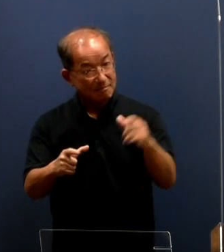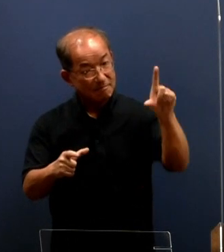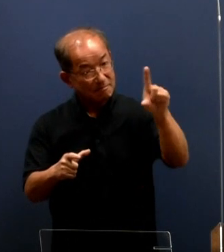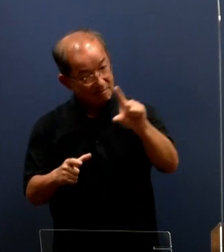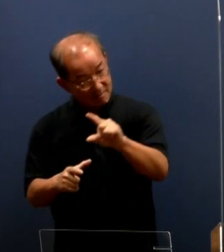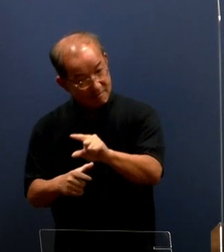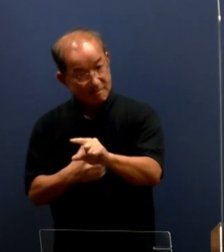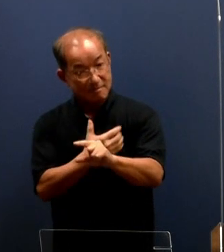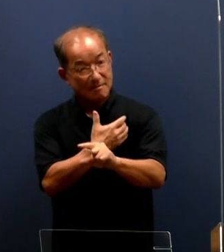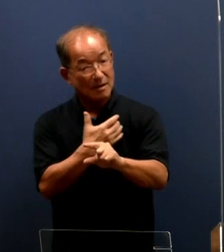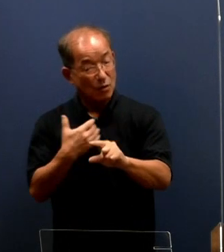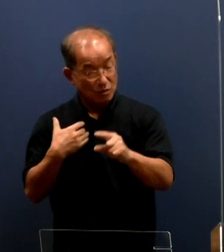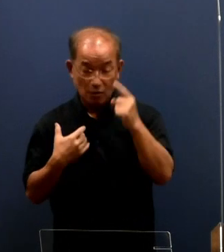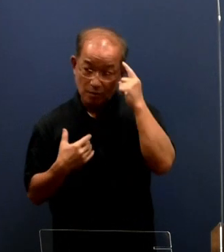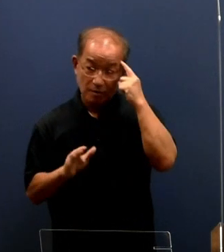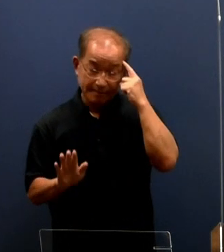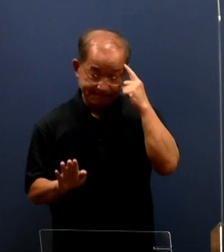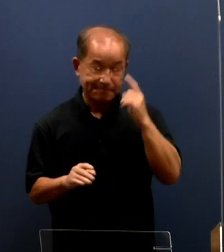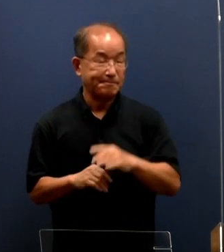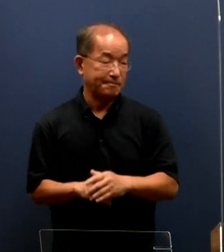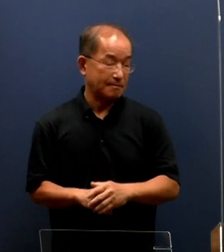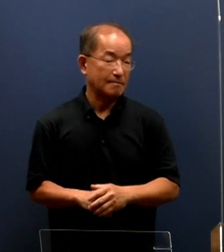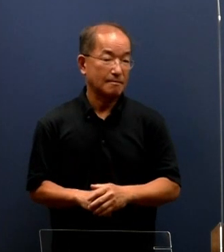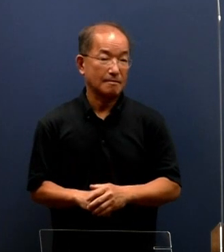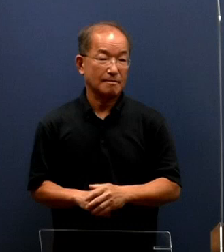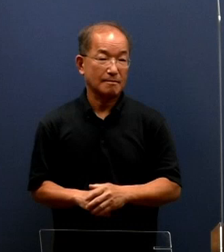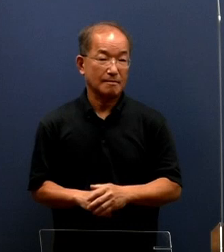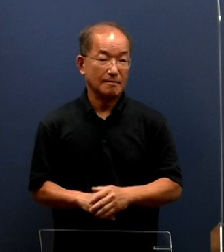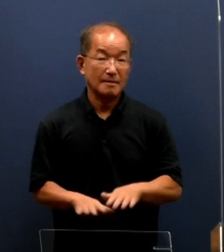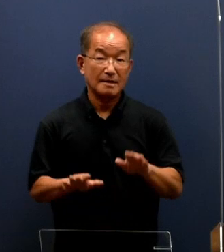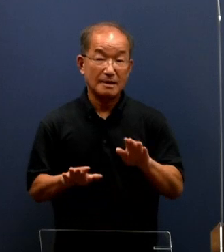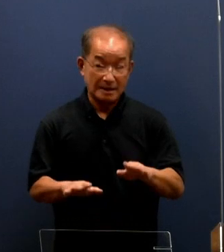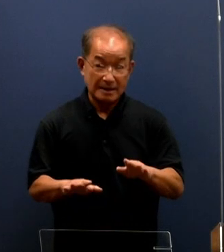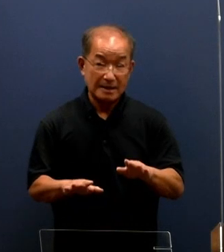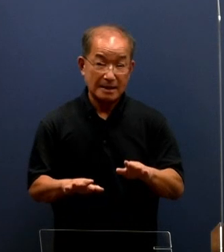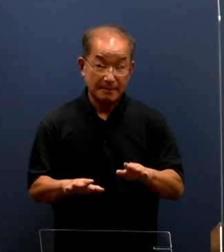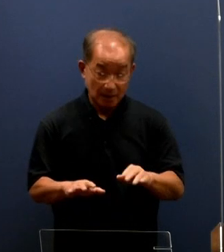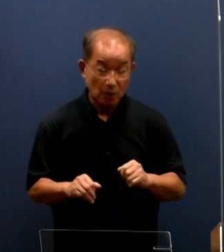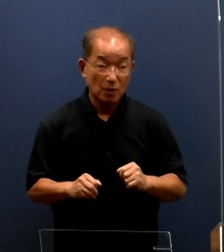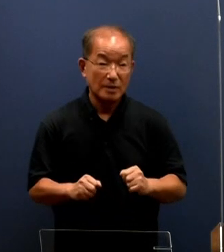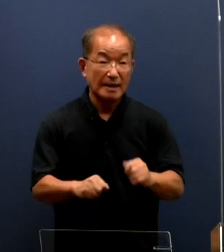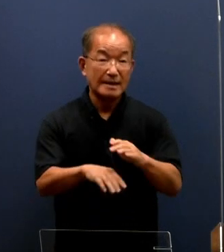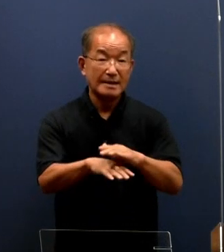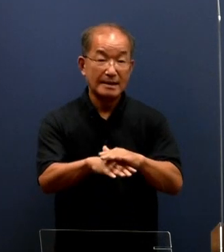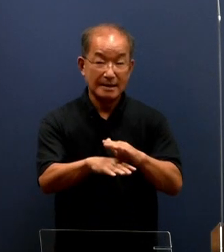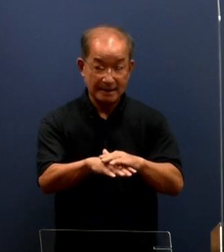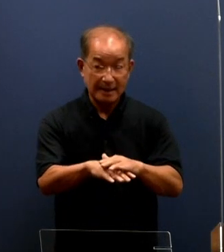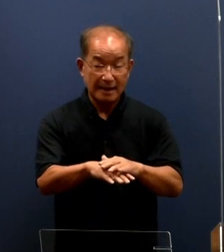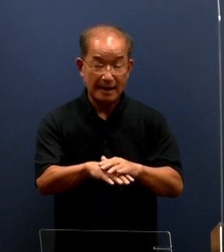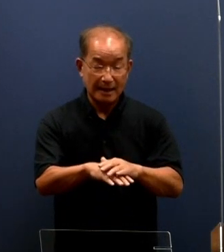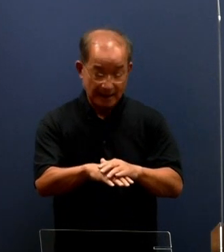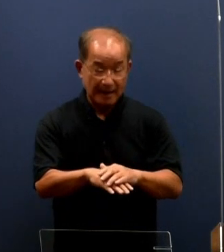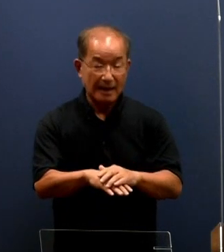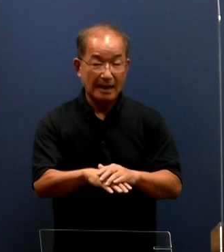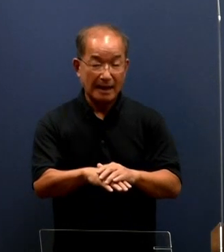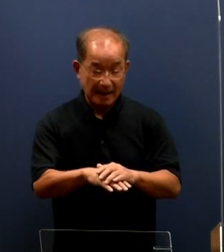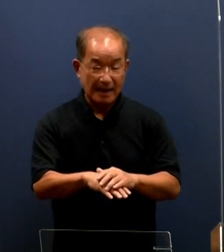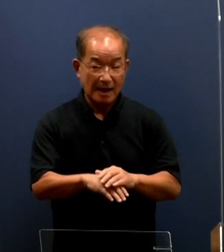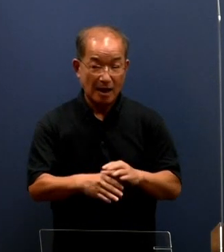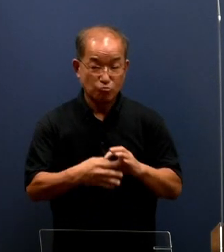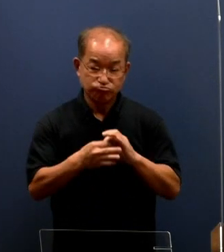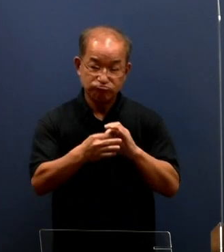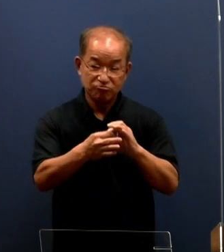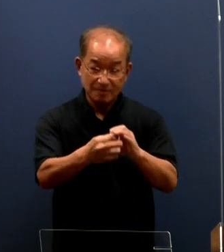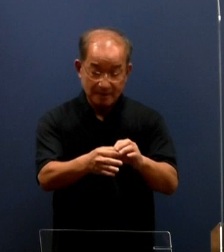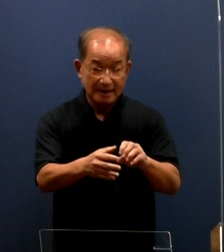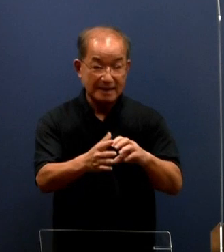で、それを今のやり方で、なんとか医療逼迫等を招かずに